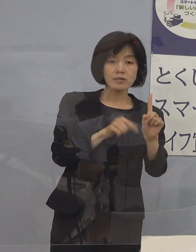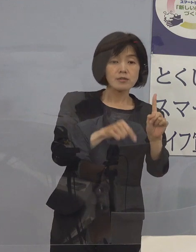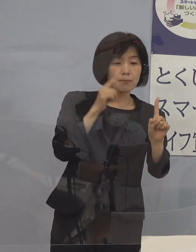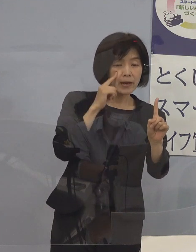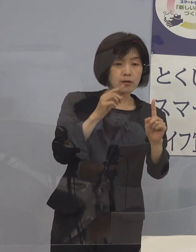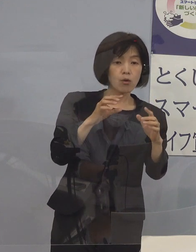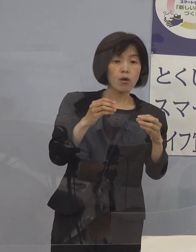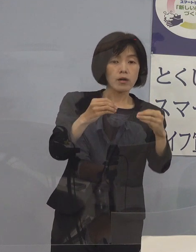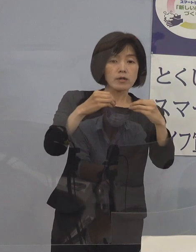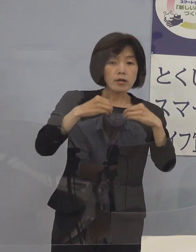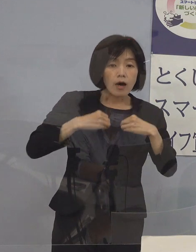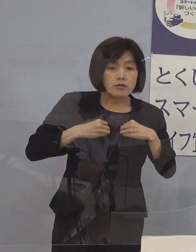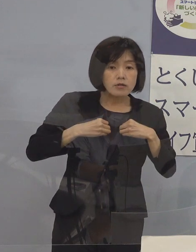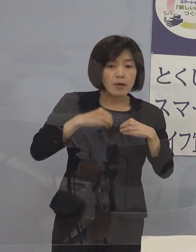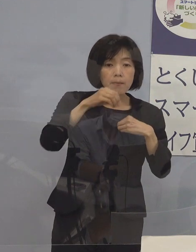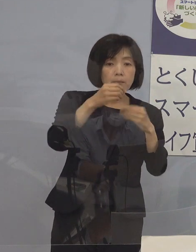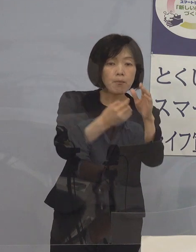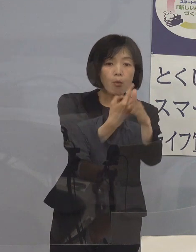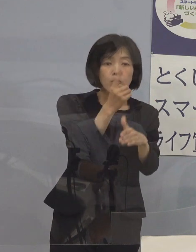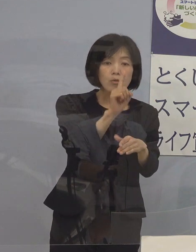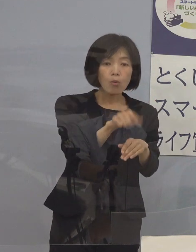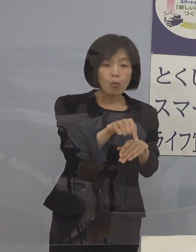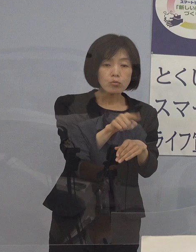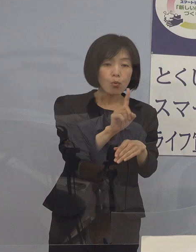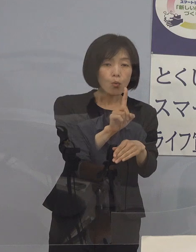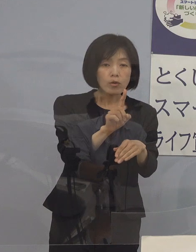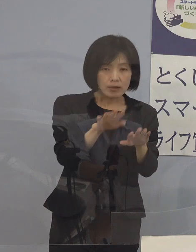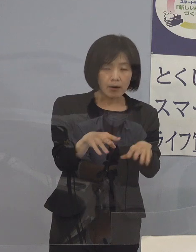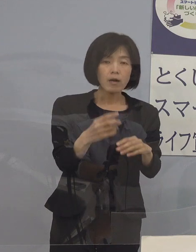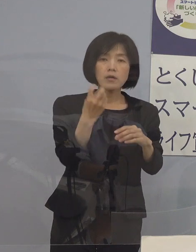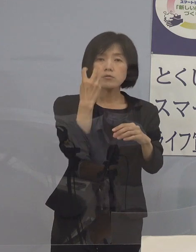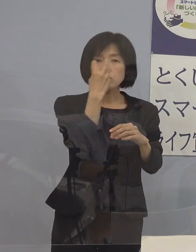方の感染経路というのは今調査、 今調査中です。